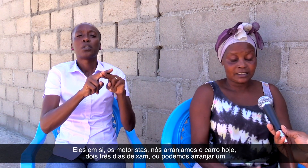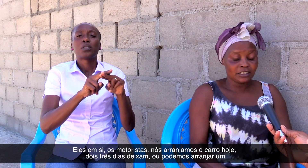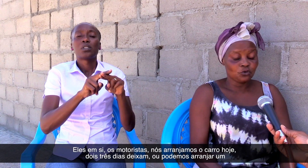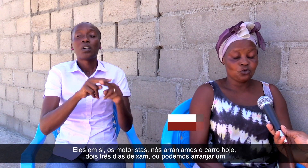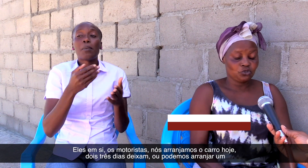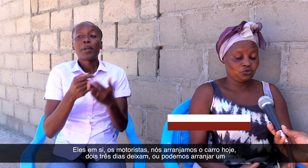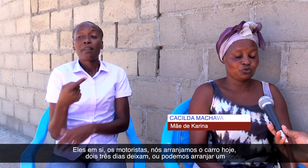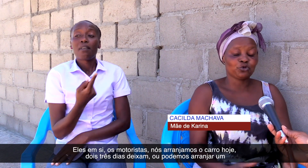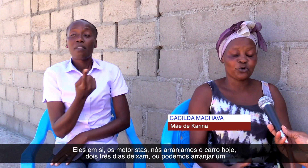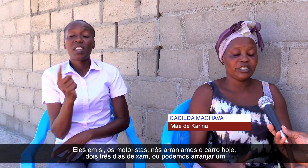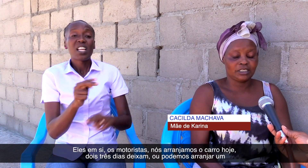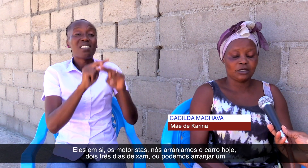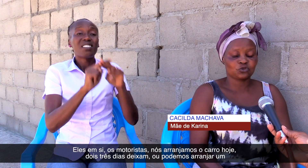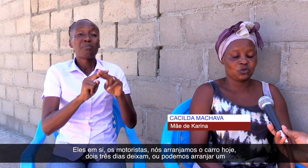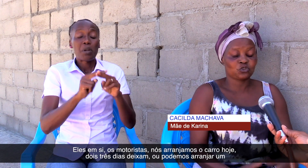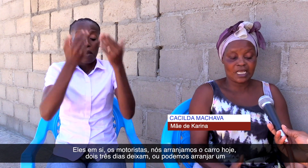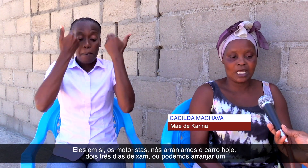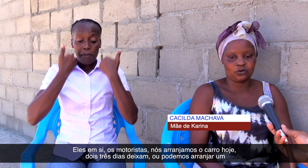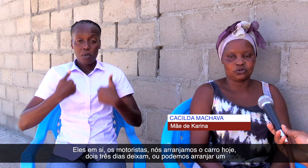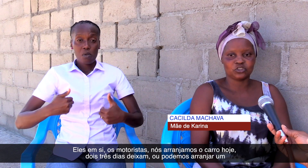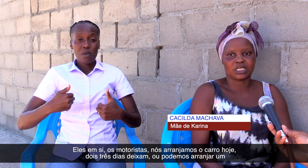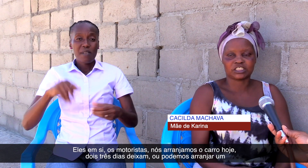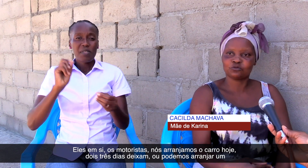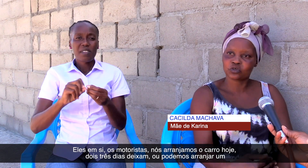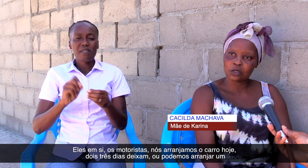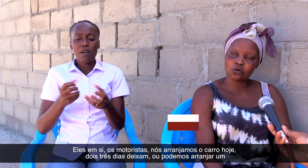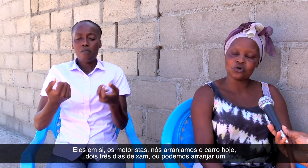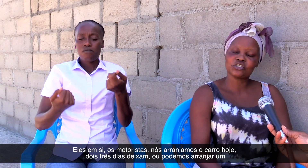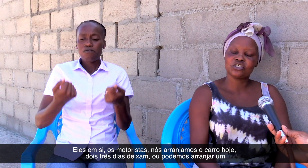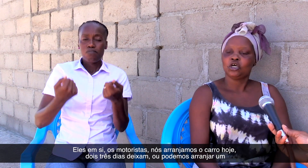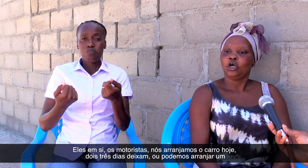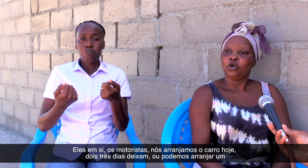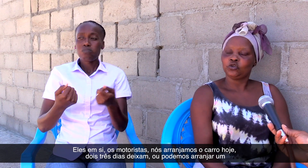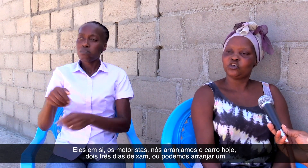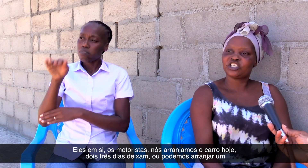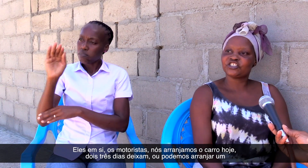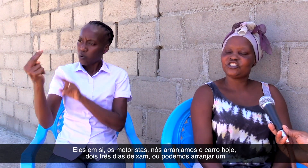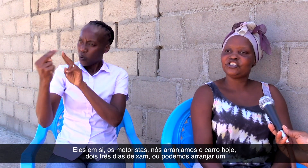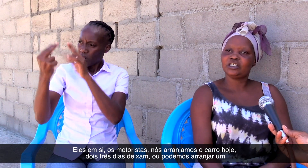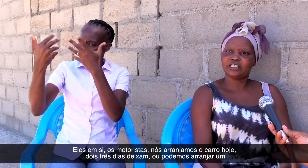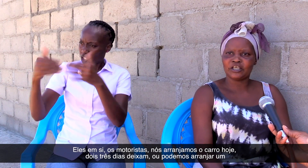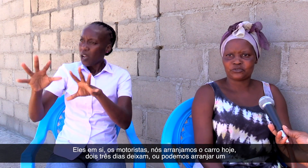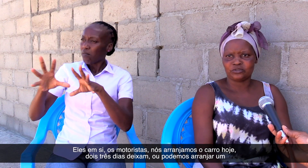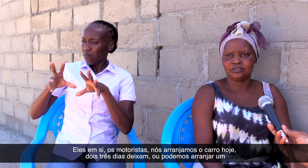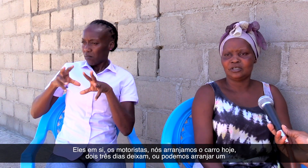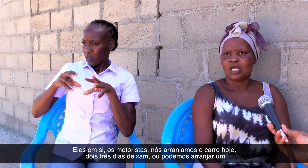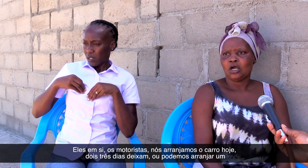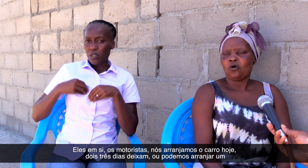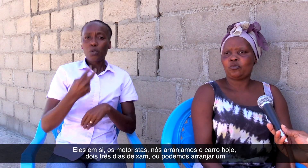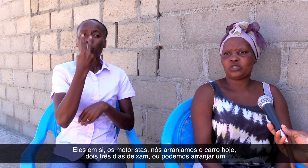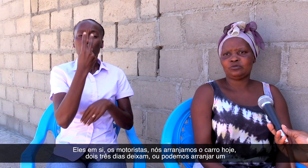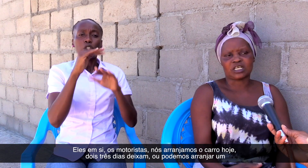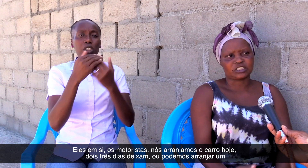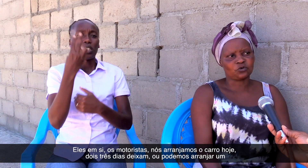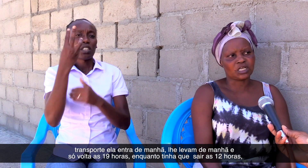Eles em si, os motoristas, né, os carros, nós arranjamos o carro hoje, 2, 3 dias deixam-lhe.